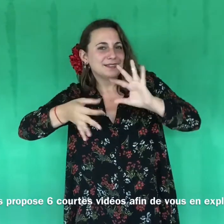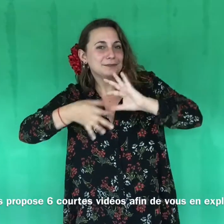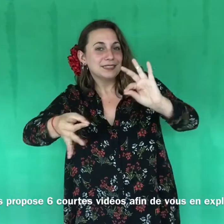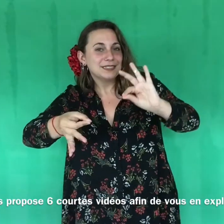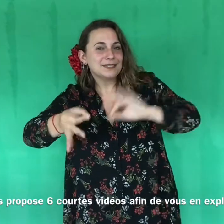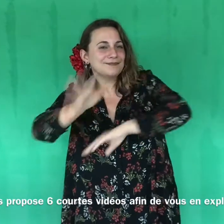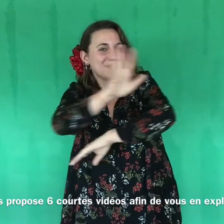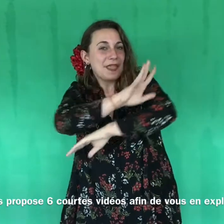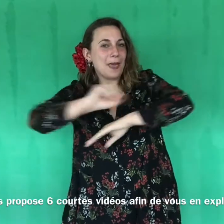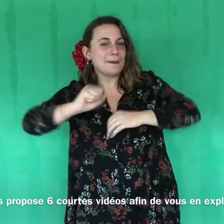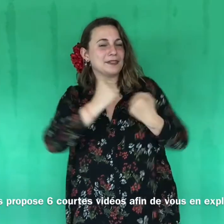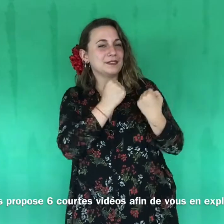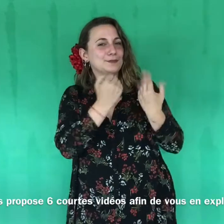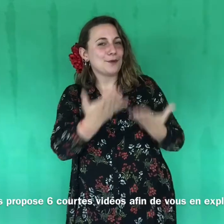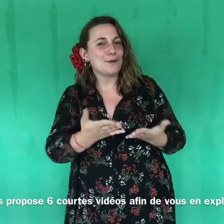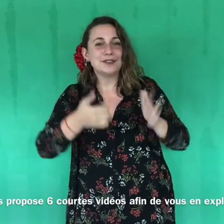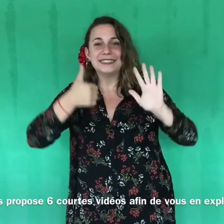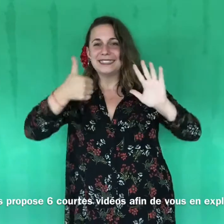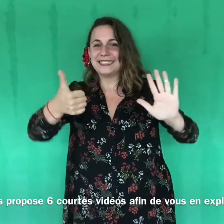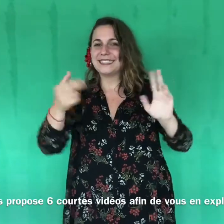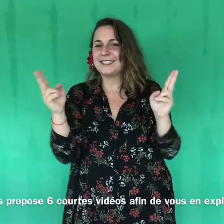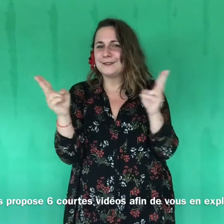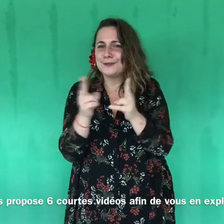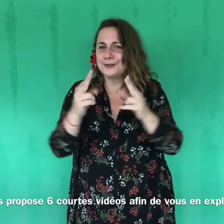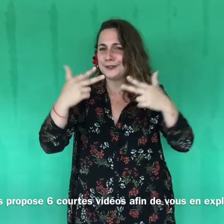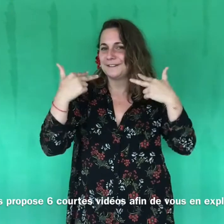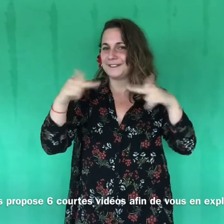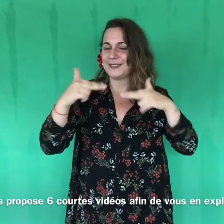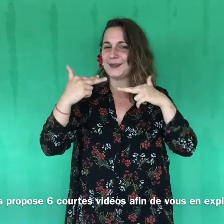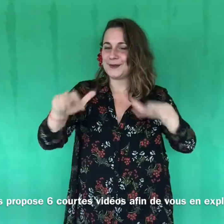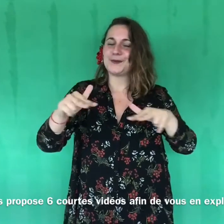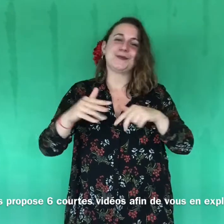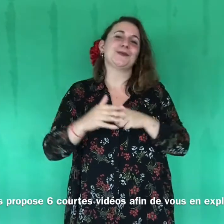L'APS vous propose 6 courtes vidéos afin de vous en expliquer un peu plus.